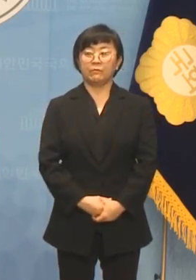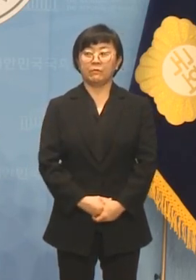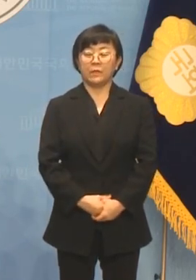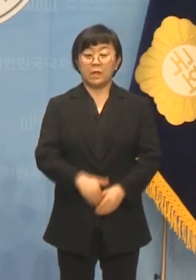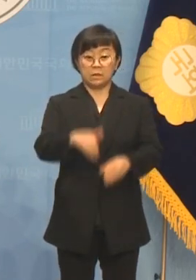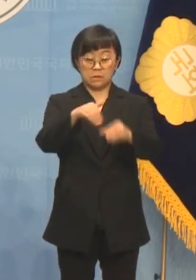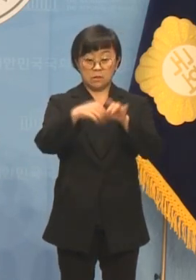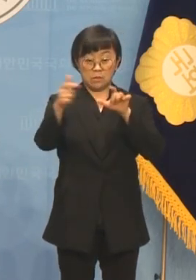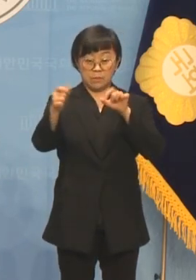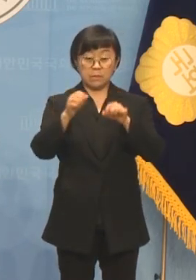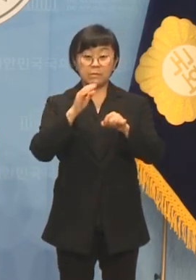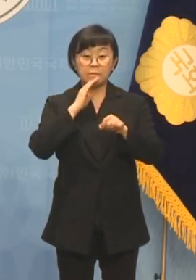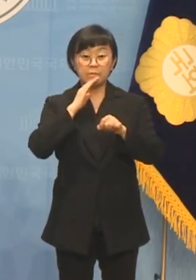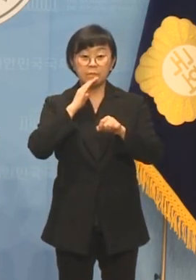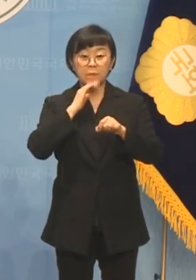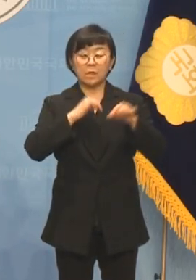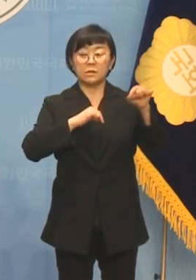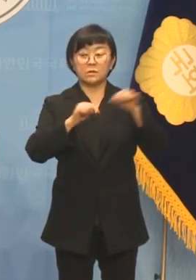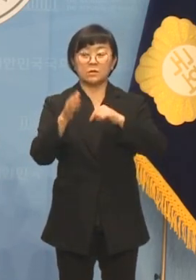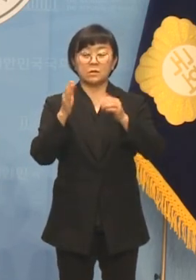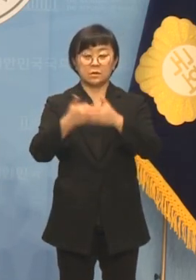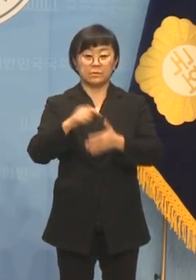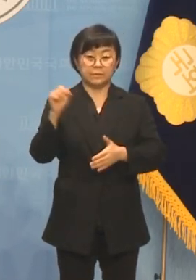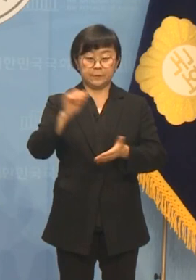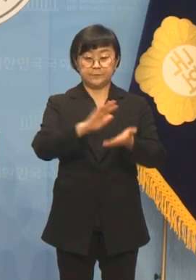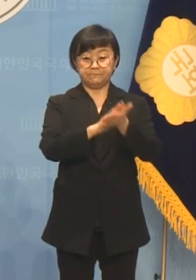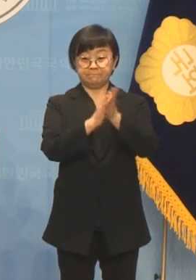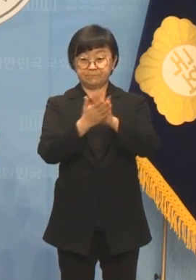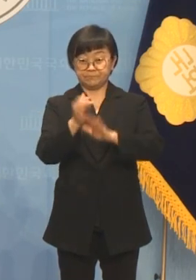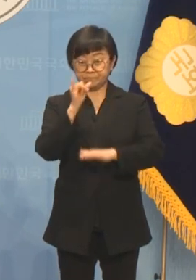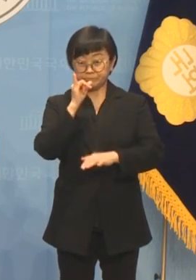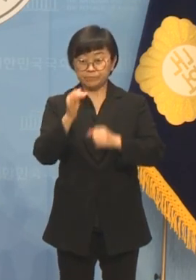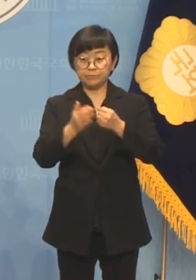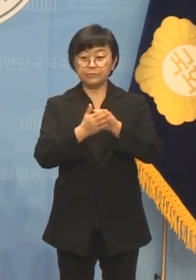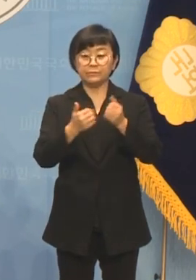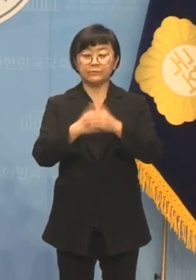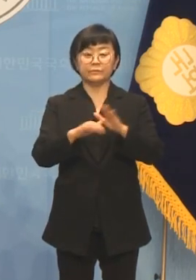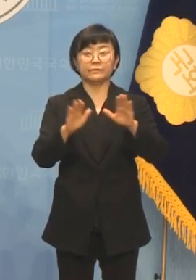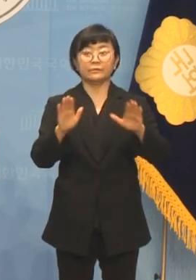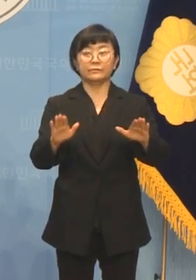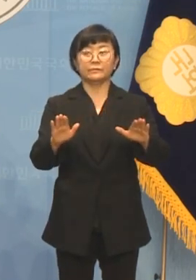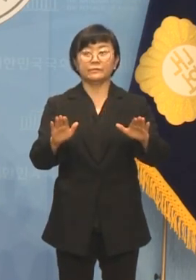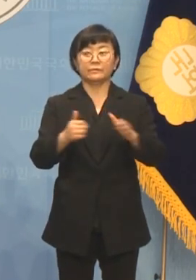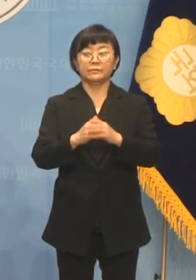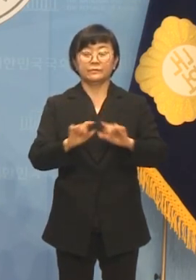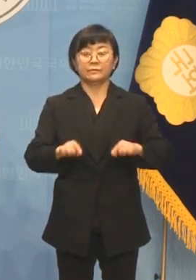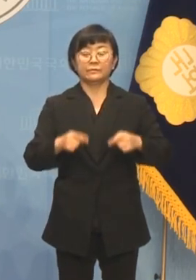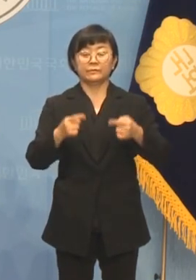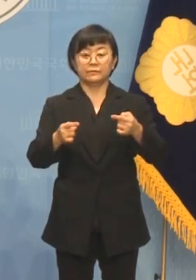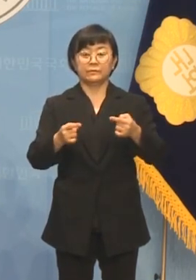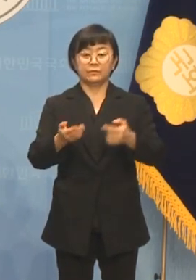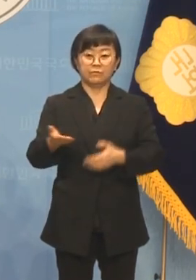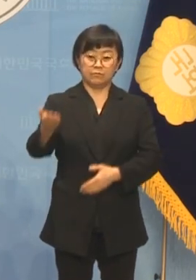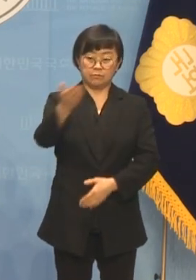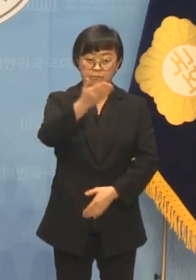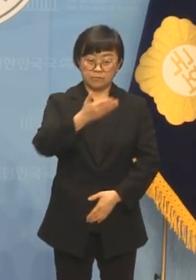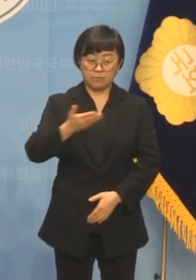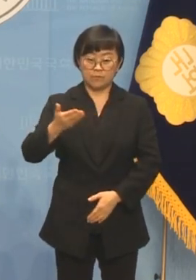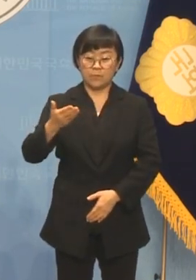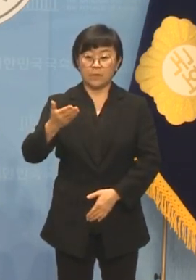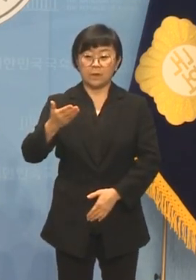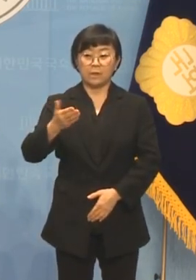총선을 눈앞에 두고 정치권이 숨가쁘게 돌아가는 상황에서 이 자리에 참석해 주신 언론인